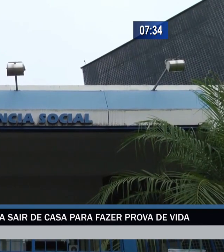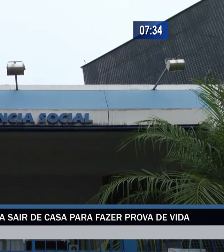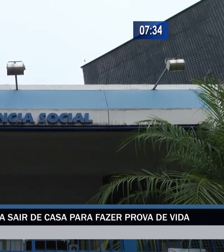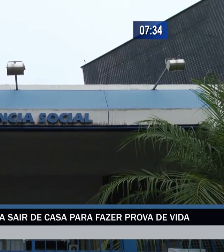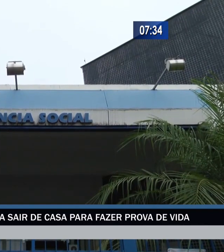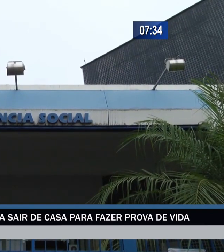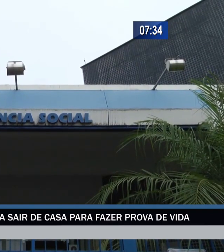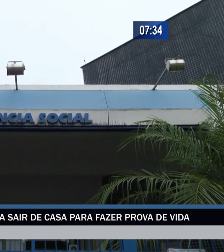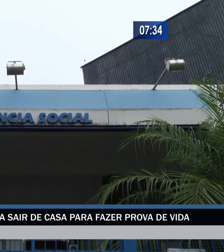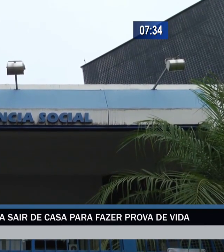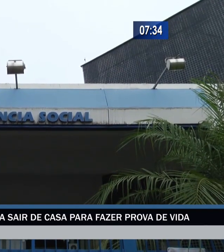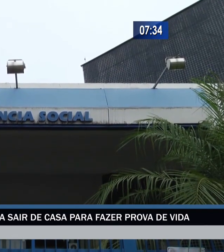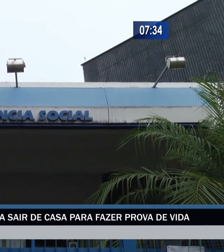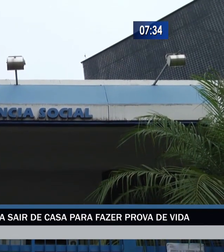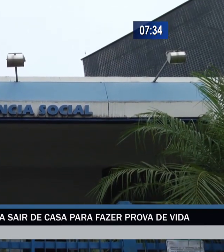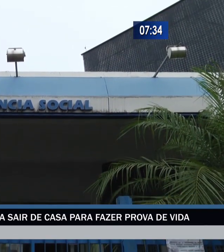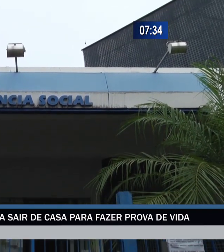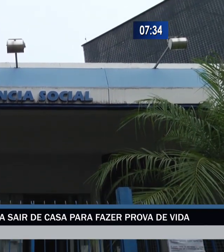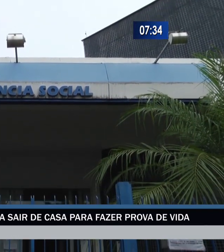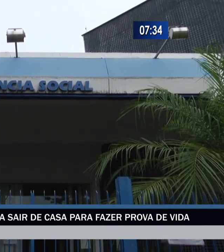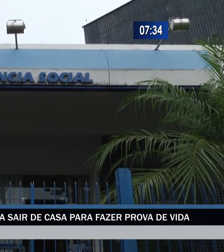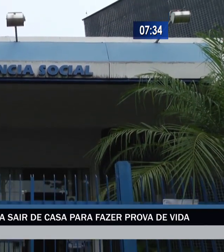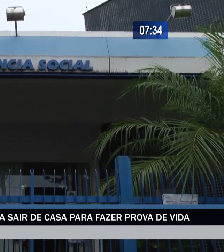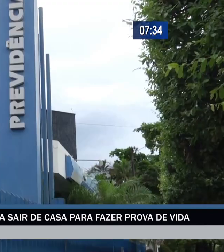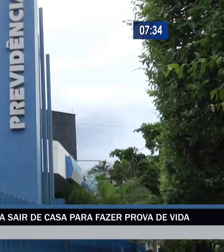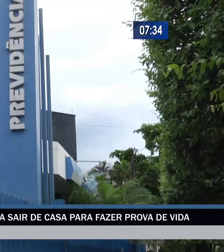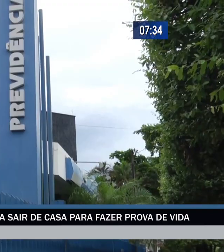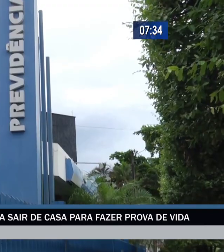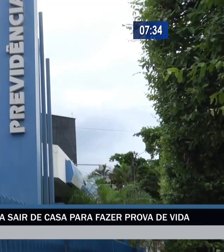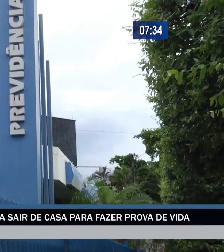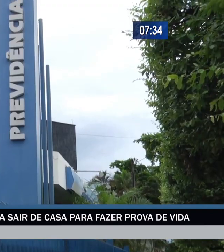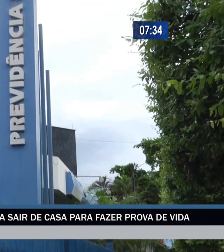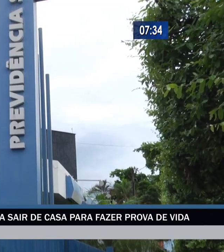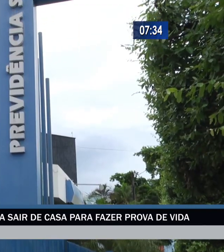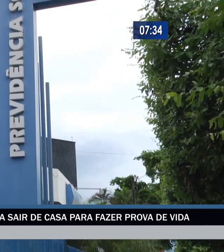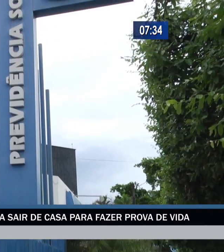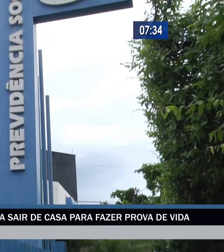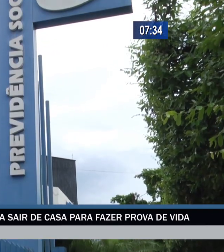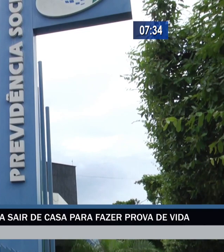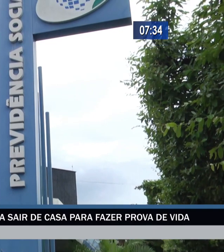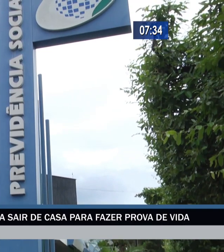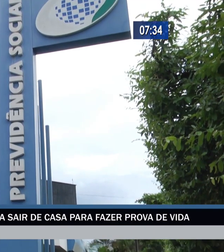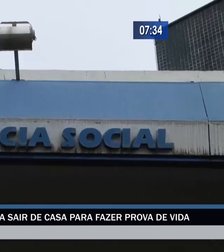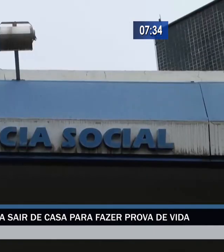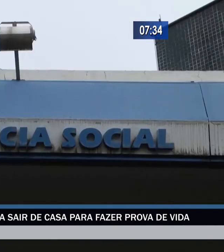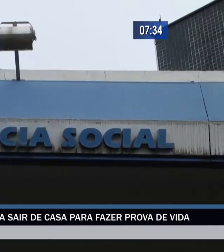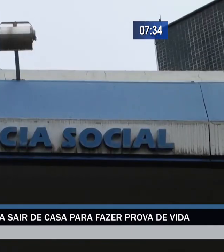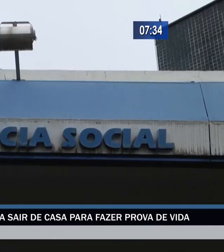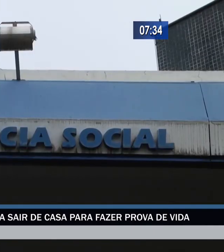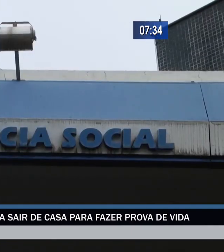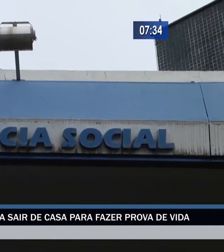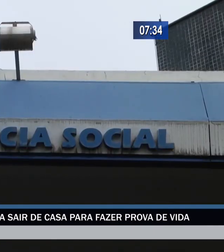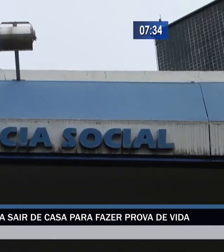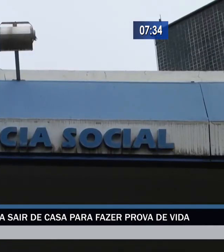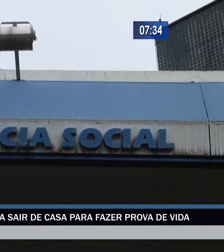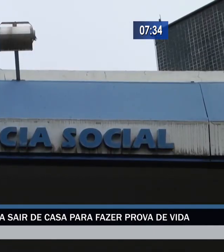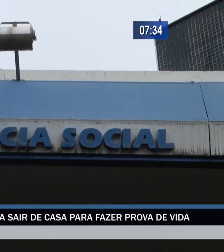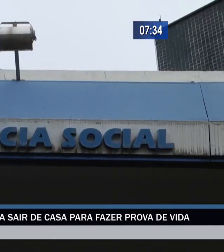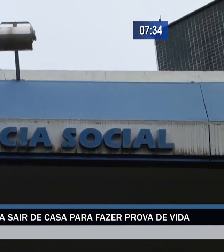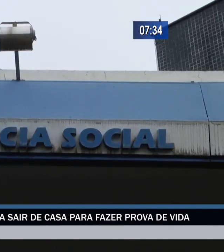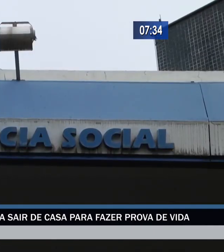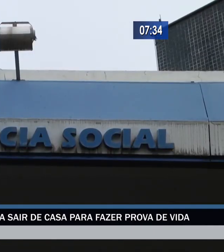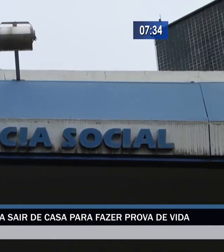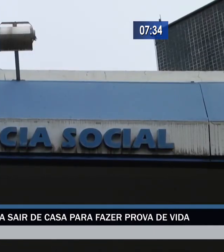o Ato é obrigatório a todos que recebem benefícios como aposentadoria e pensão e serve para